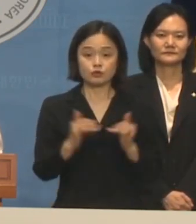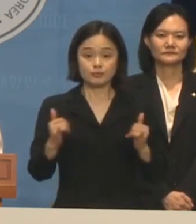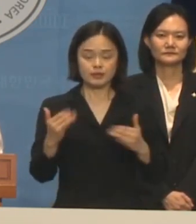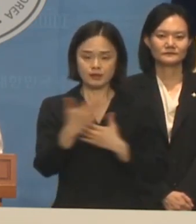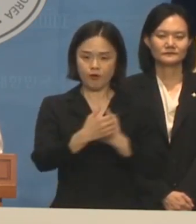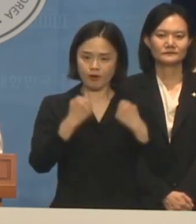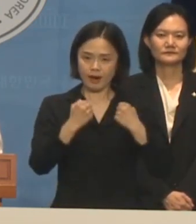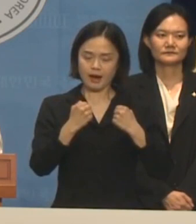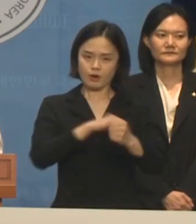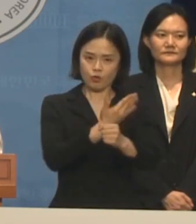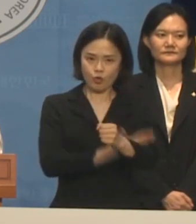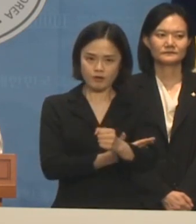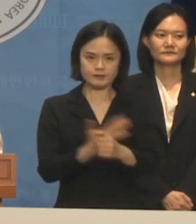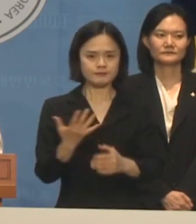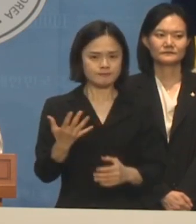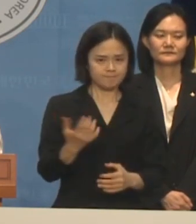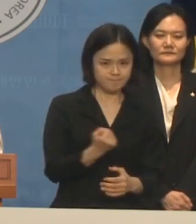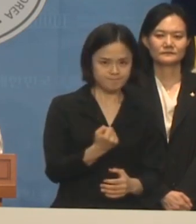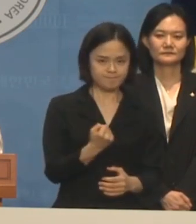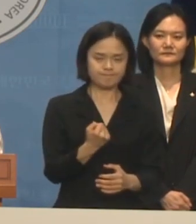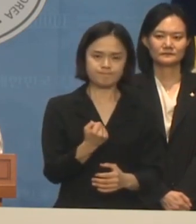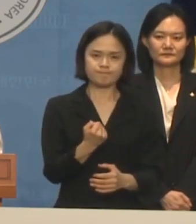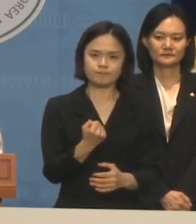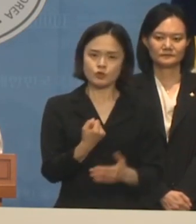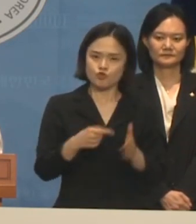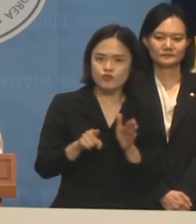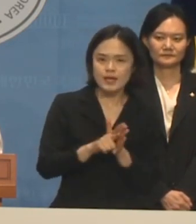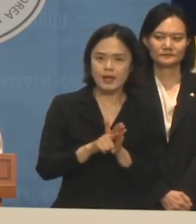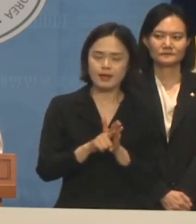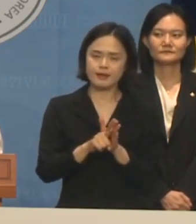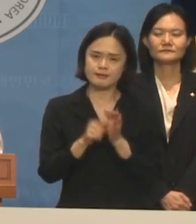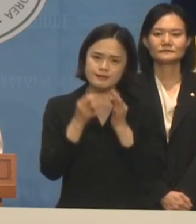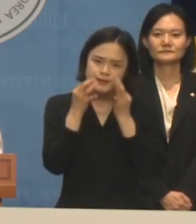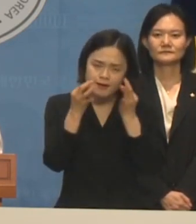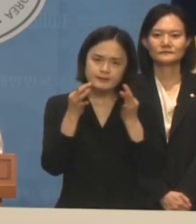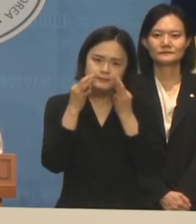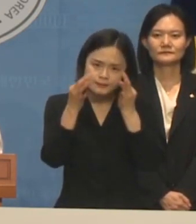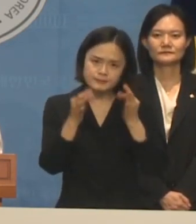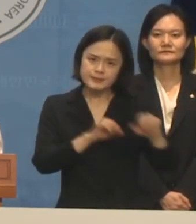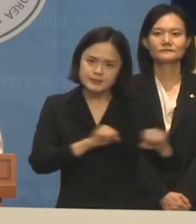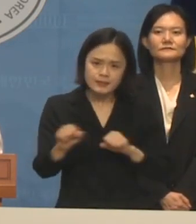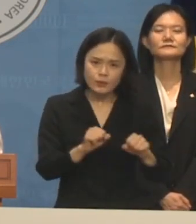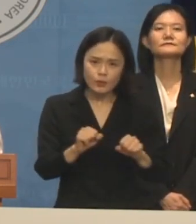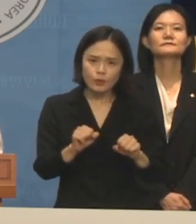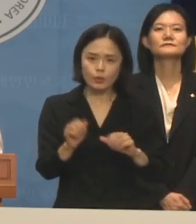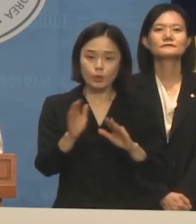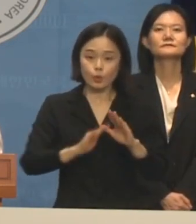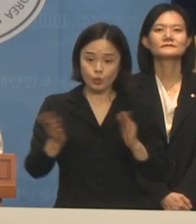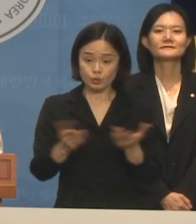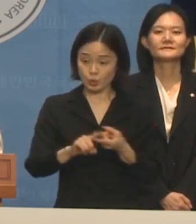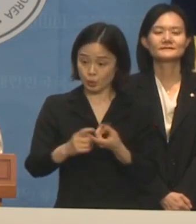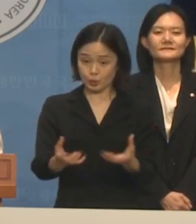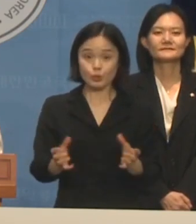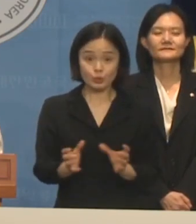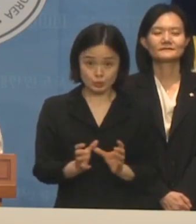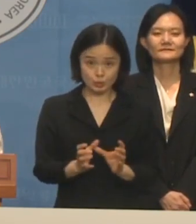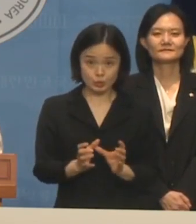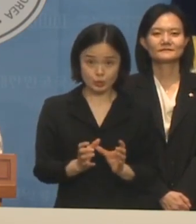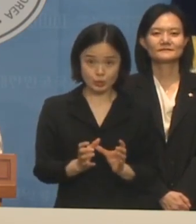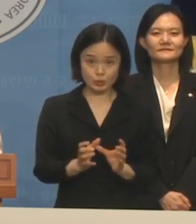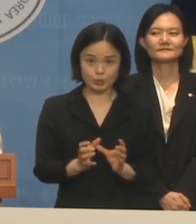쟁취와 올바른 의료 개혁을 위해 싸워온 보건의료노조는 국민과 함께 공공의대 설립법 제정을